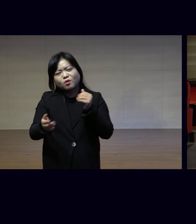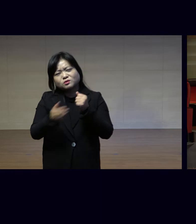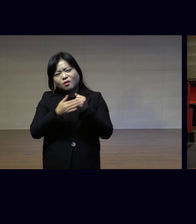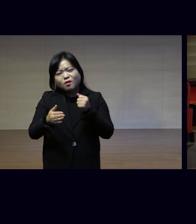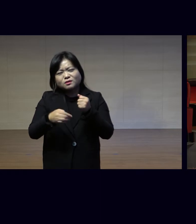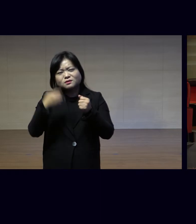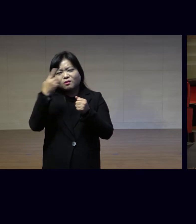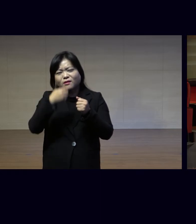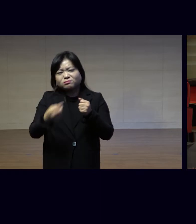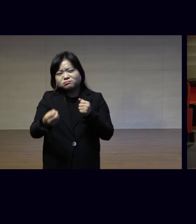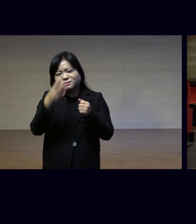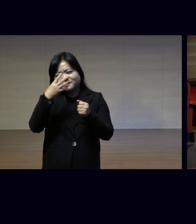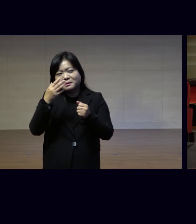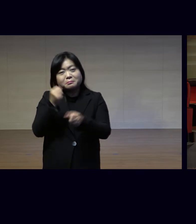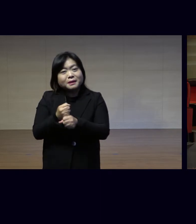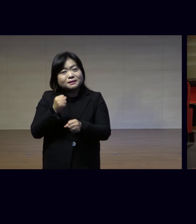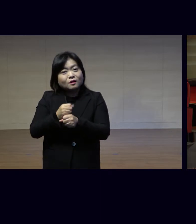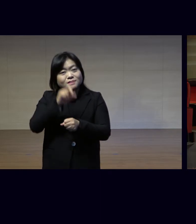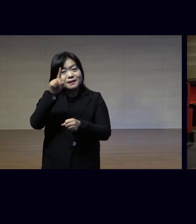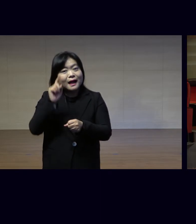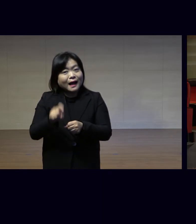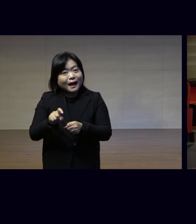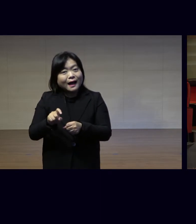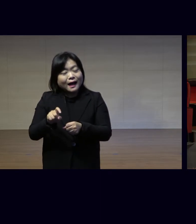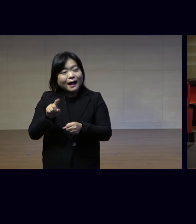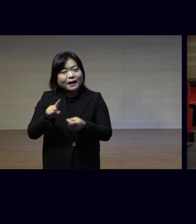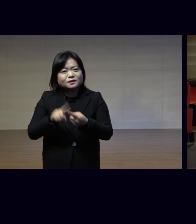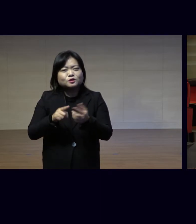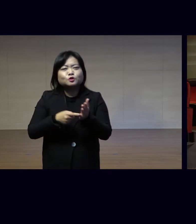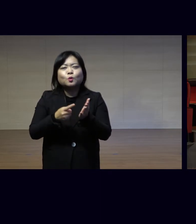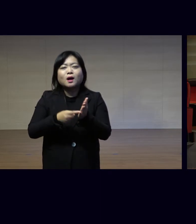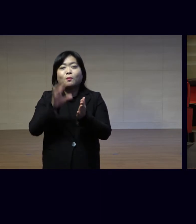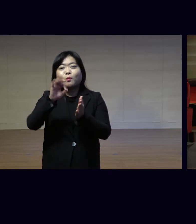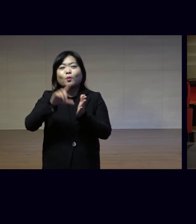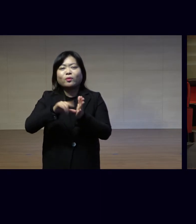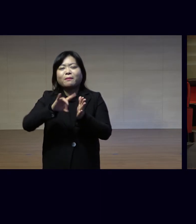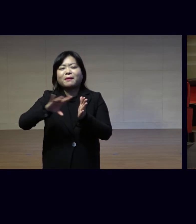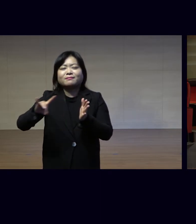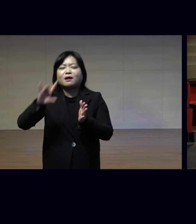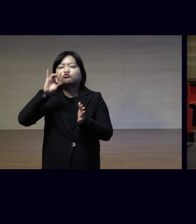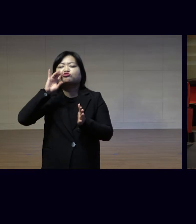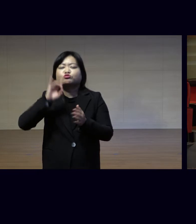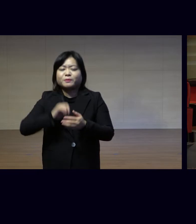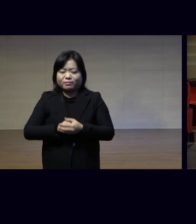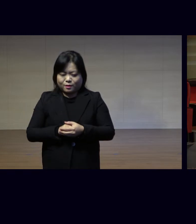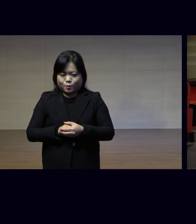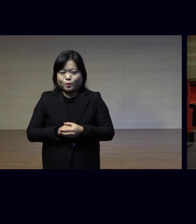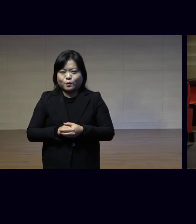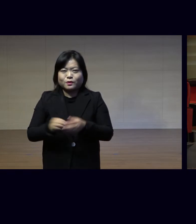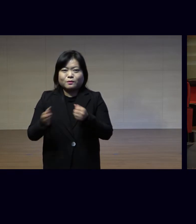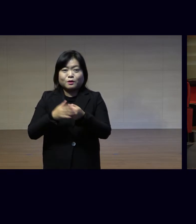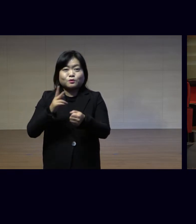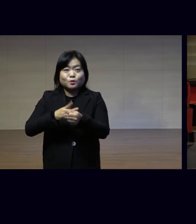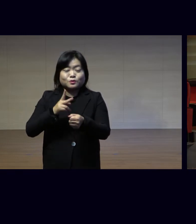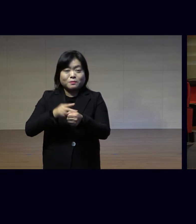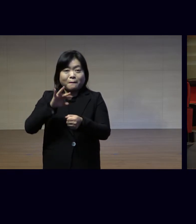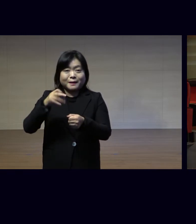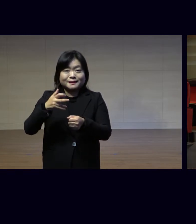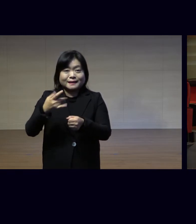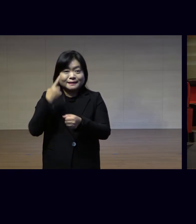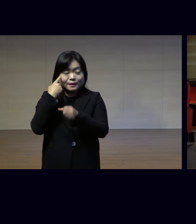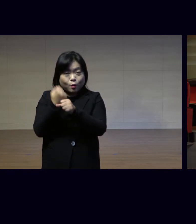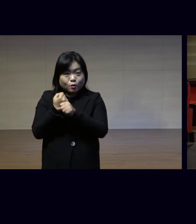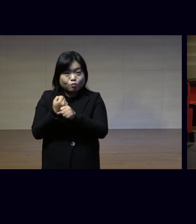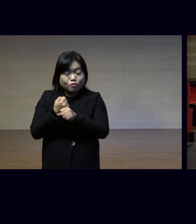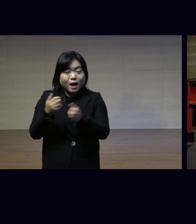예. 저렇게 조각을 만들었을까? 그게 그 조각을 볼 때마다 늘 궁금했거든요. 네네. 그래서 교수님이 발자크에 대해서